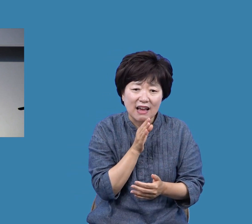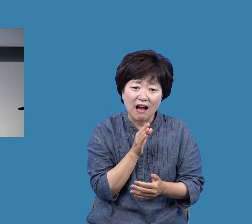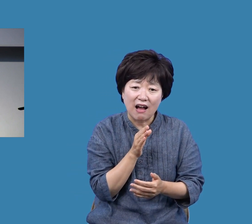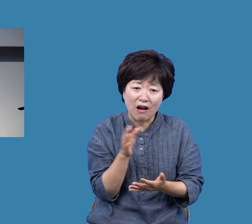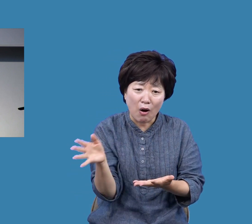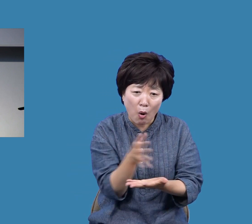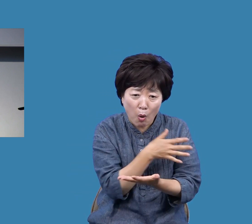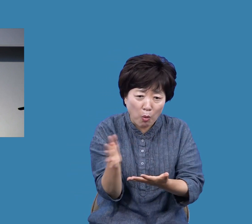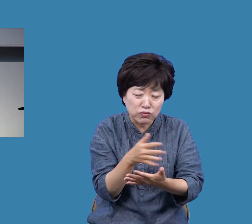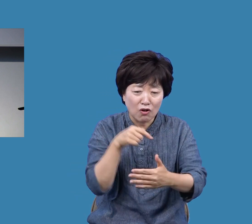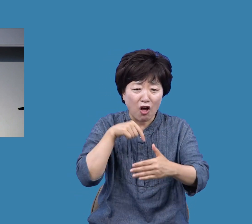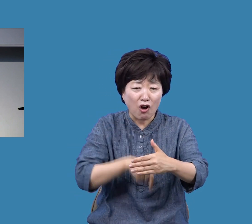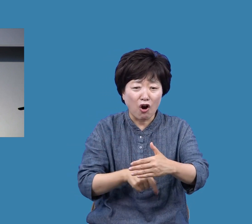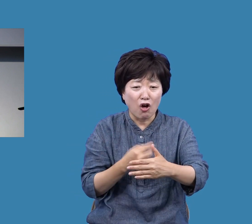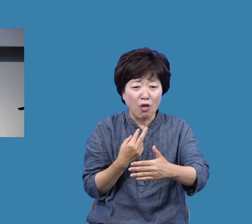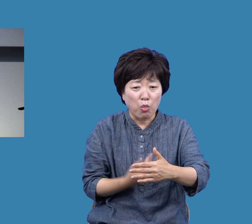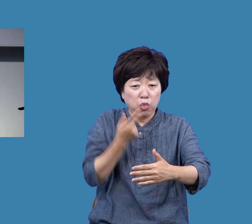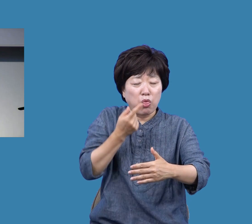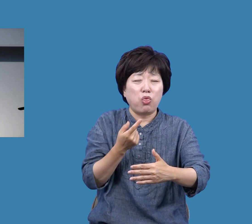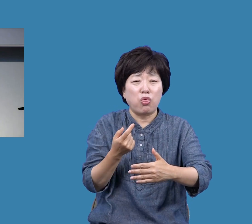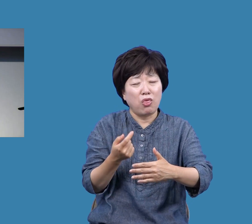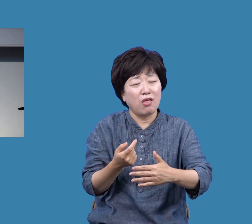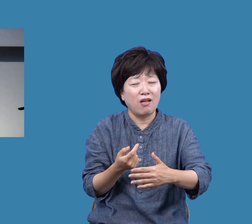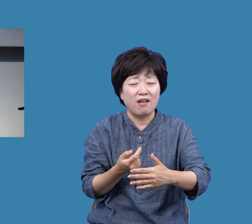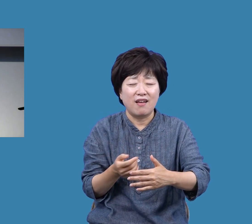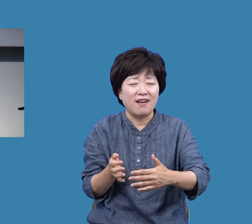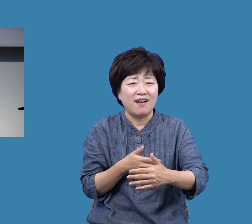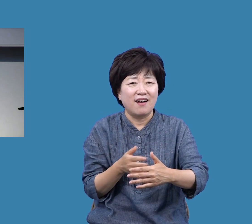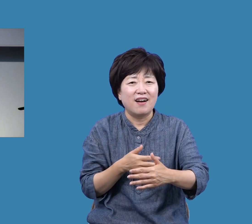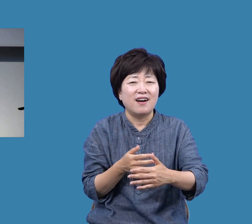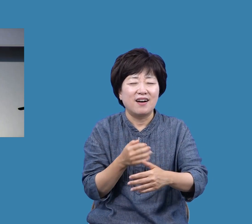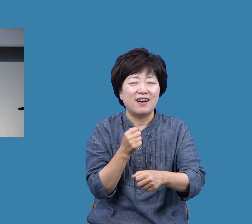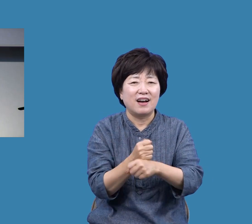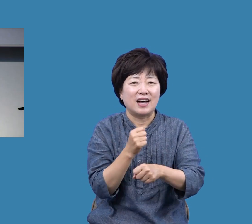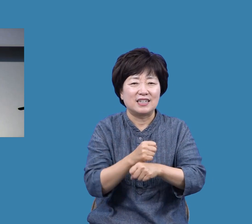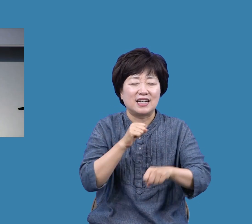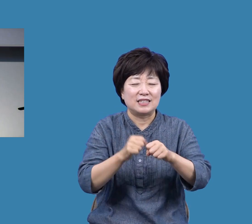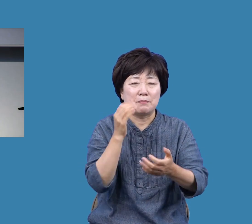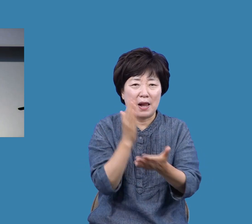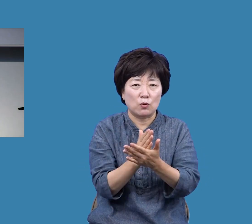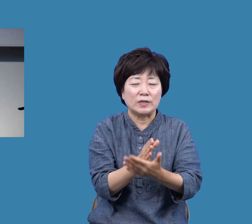마시고 정말 실체가 있는 영적인 일을 하시기를 주의 이름으로 축복합니다.